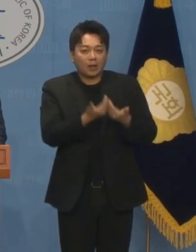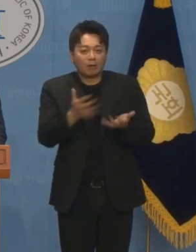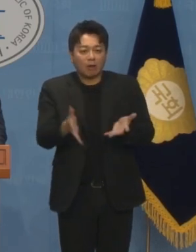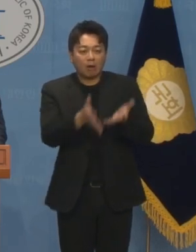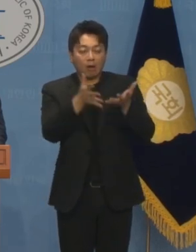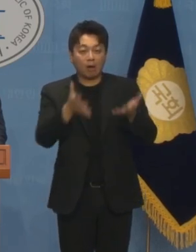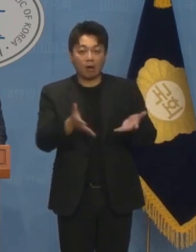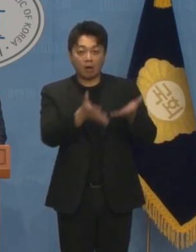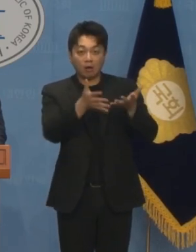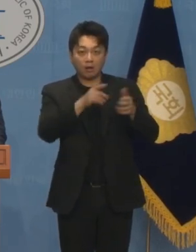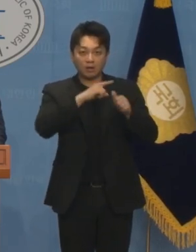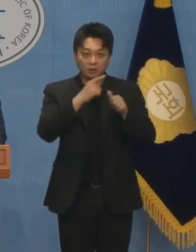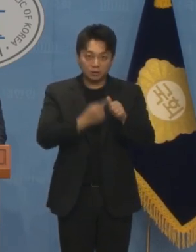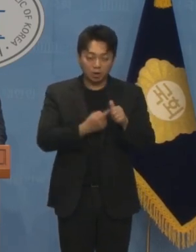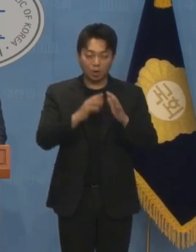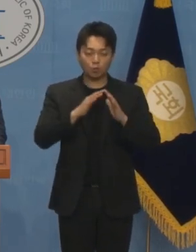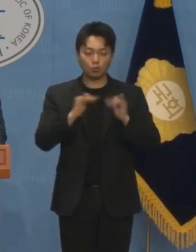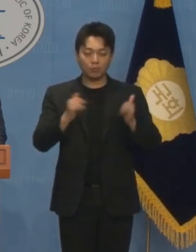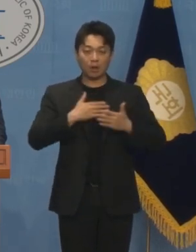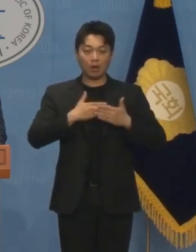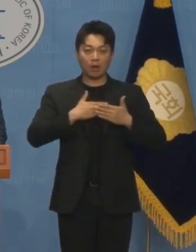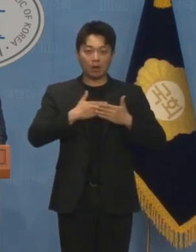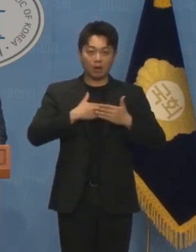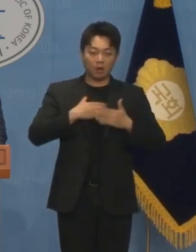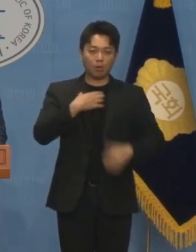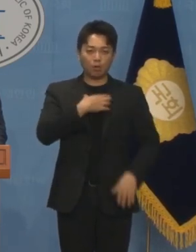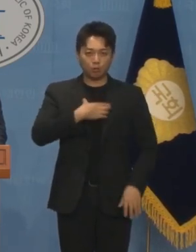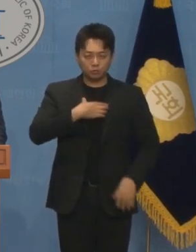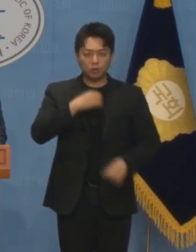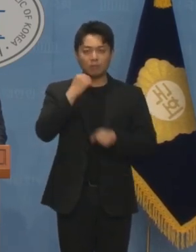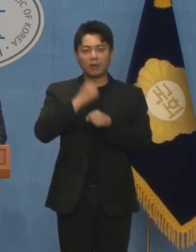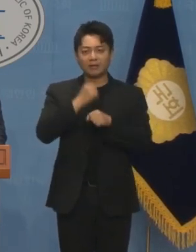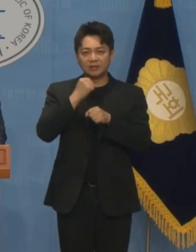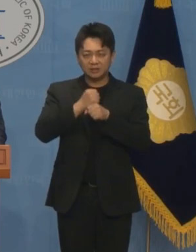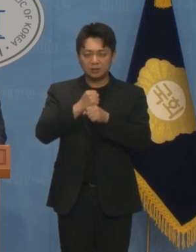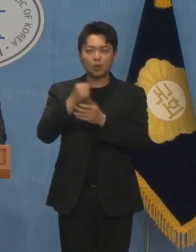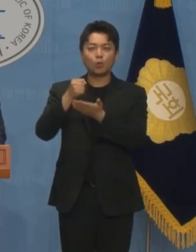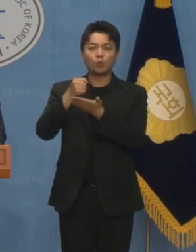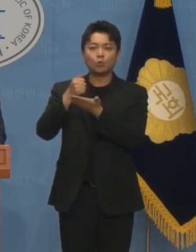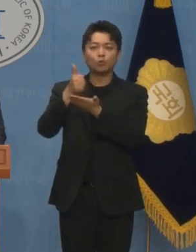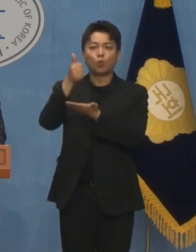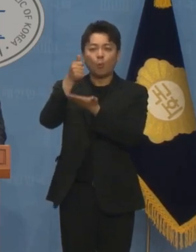등 위험하고 무책임한 도박을 하고 있다는 것입니다.